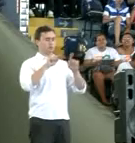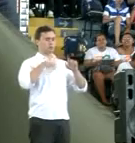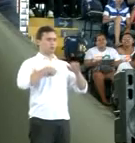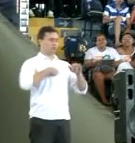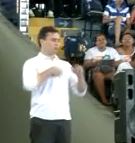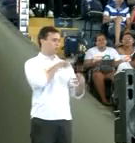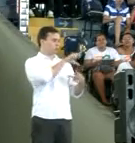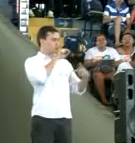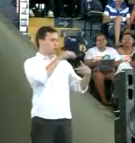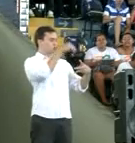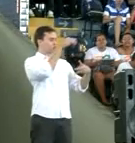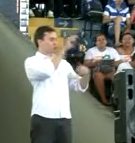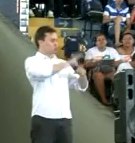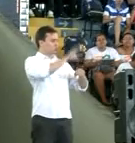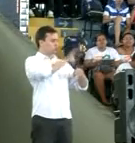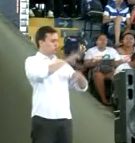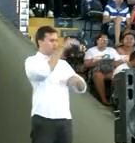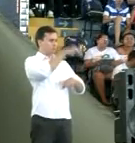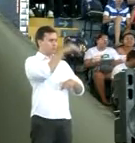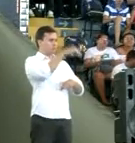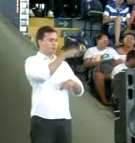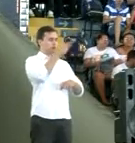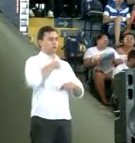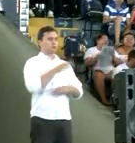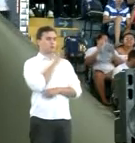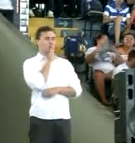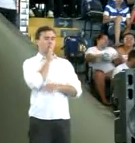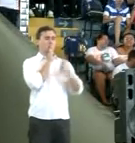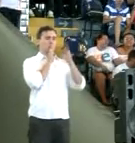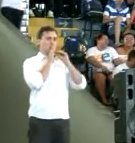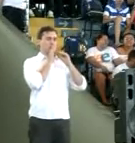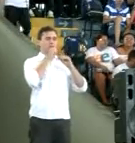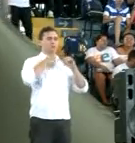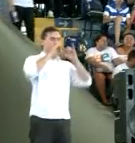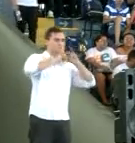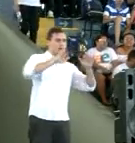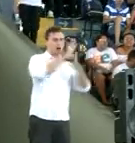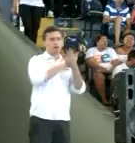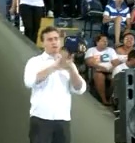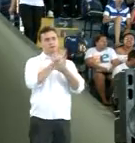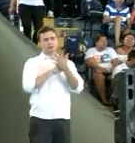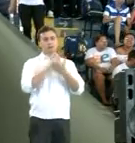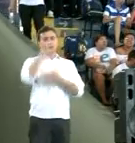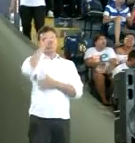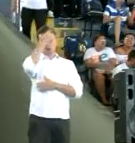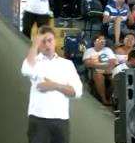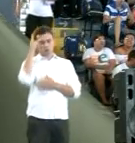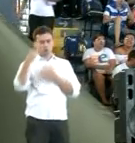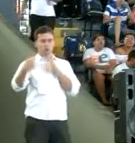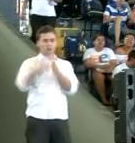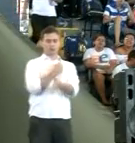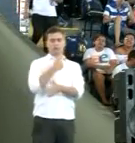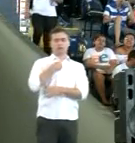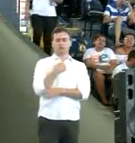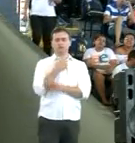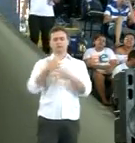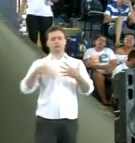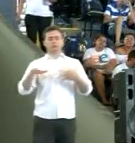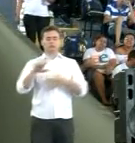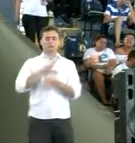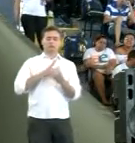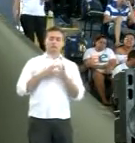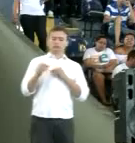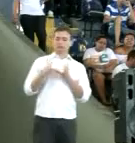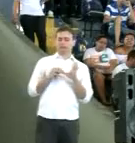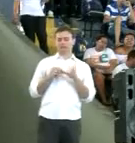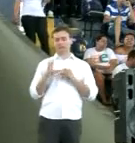o curso que eu estava fazendo. Eu fiz a inscrição, quem me perguntava, eu desconversava. Não, rapaz, eu não quero dizer, eu